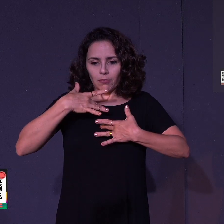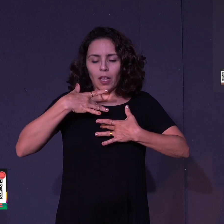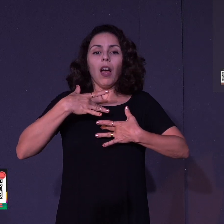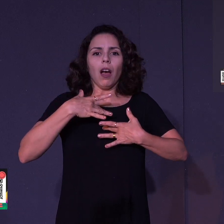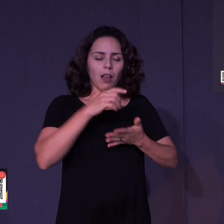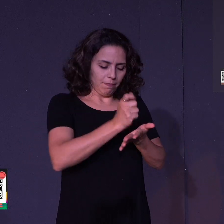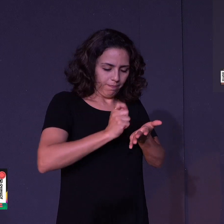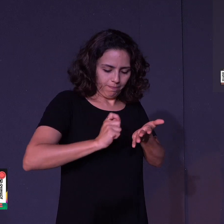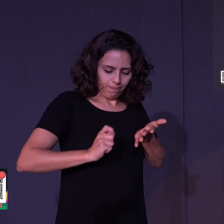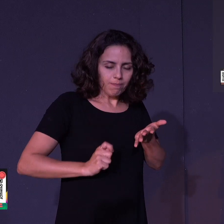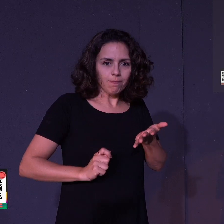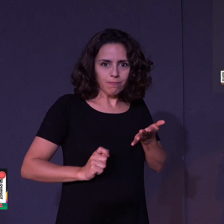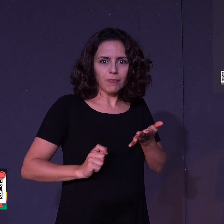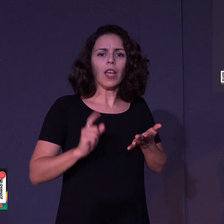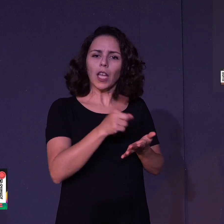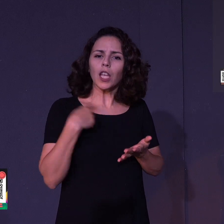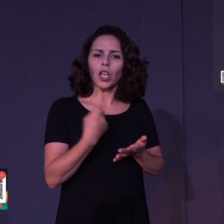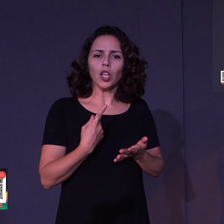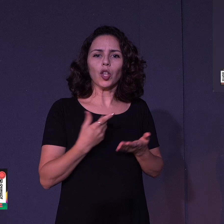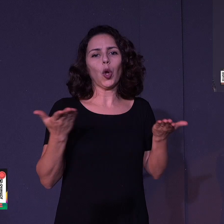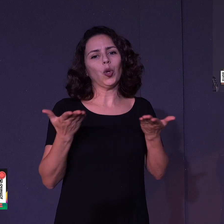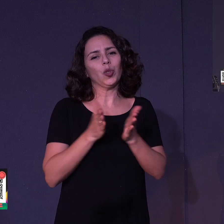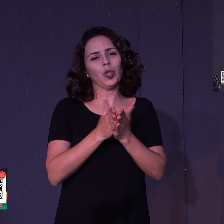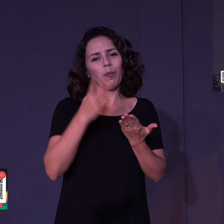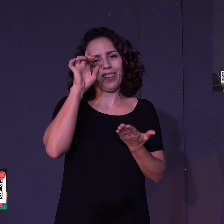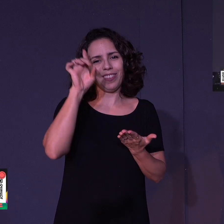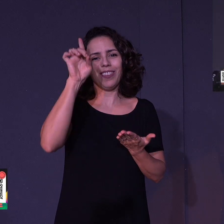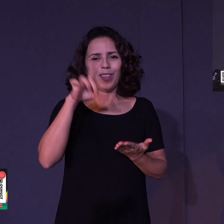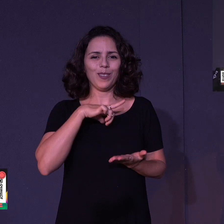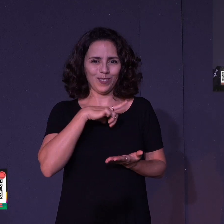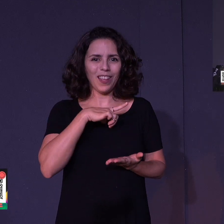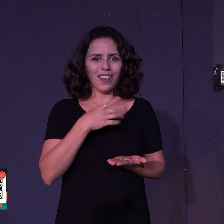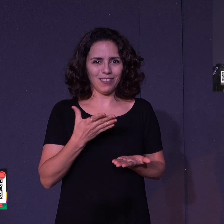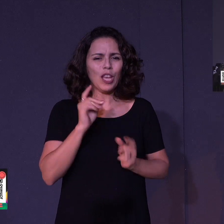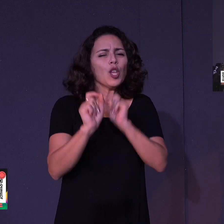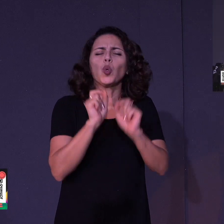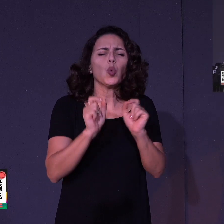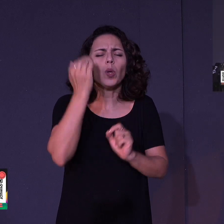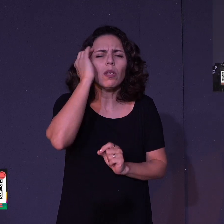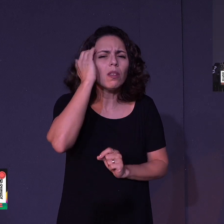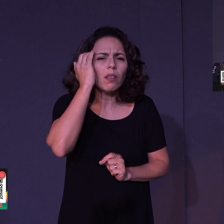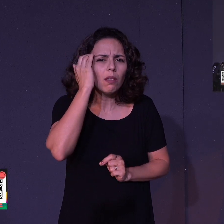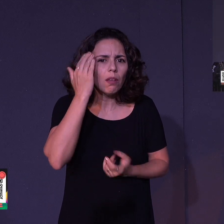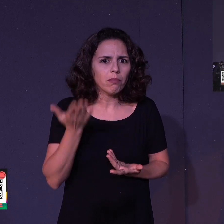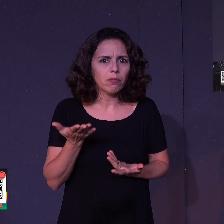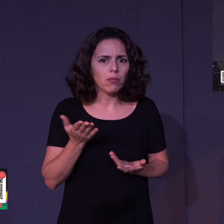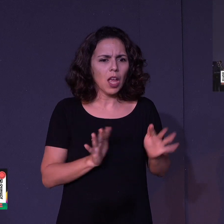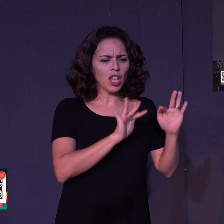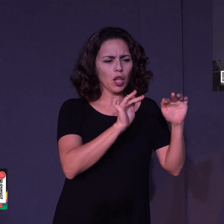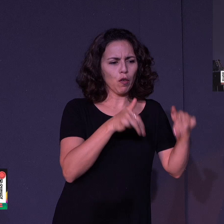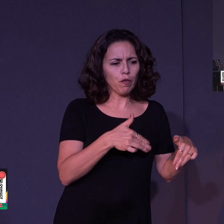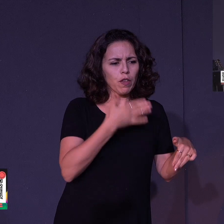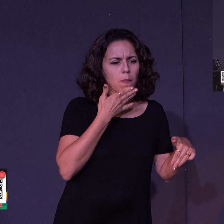é que nós podemos aprender com essa verdade? De que o final será sempre melhor do que o início. Eu não